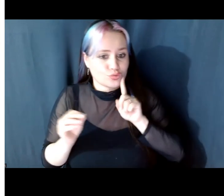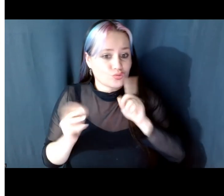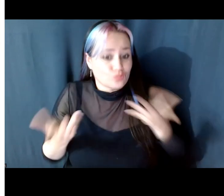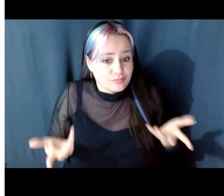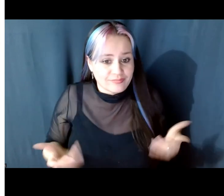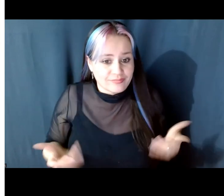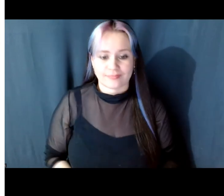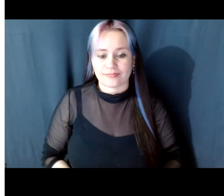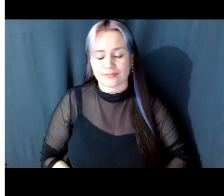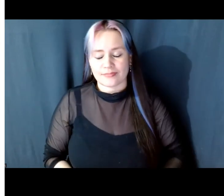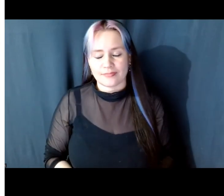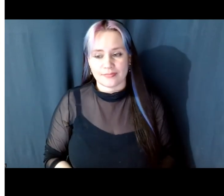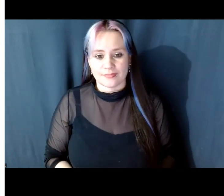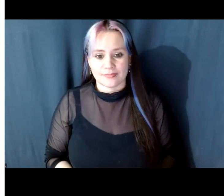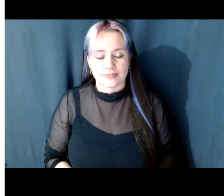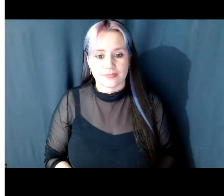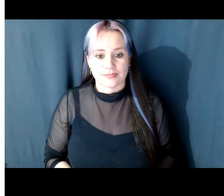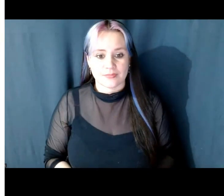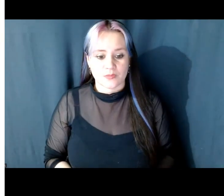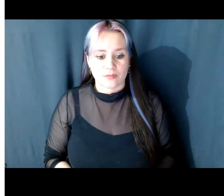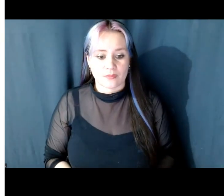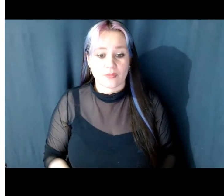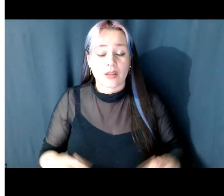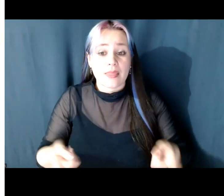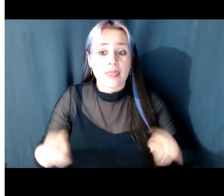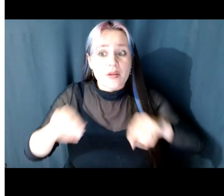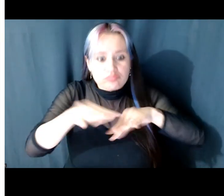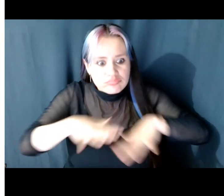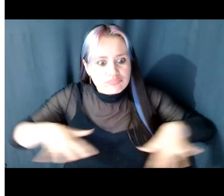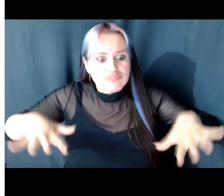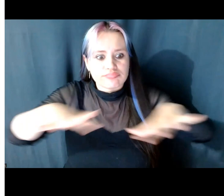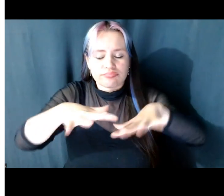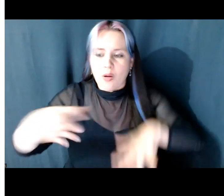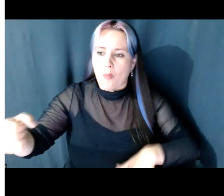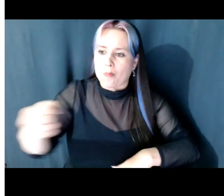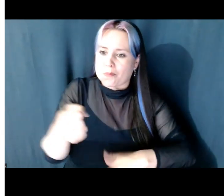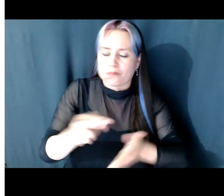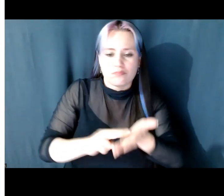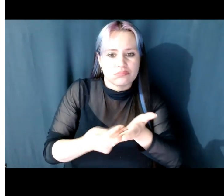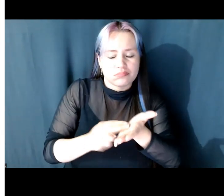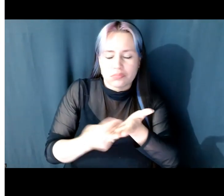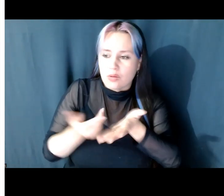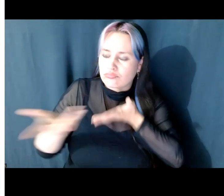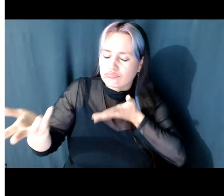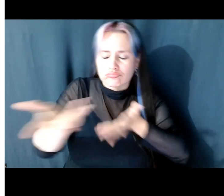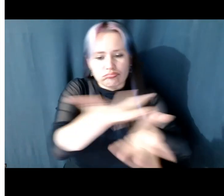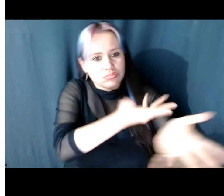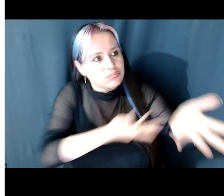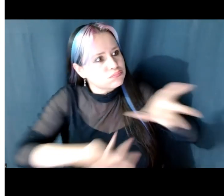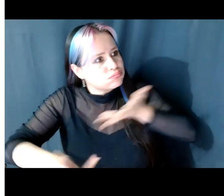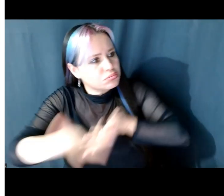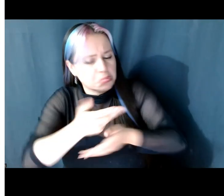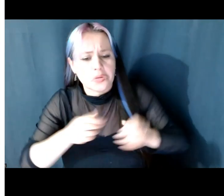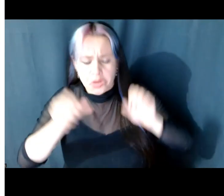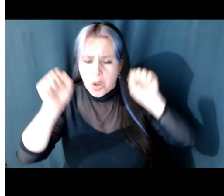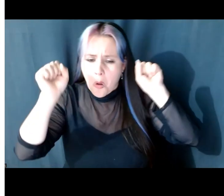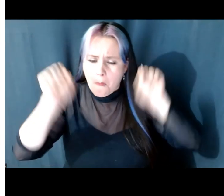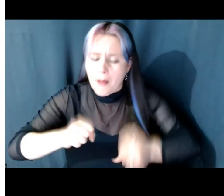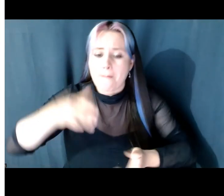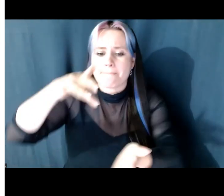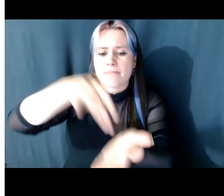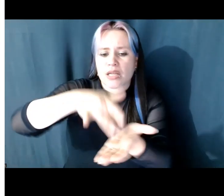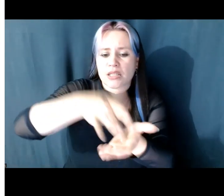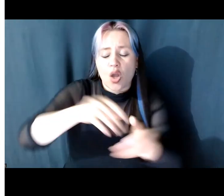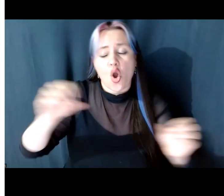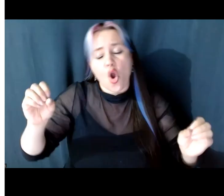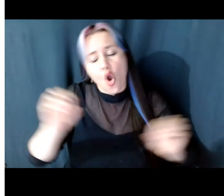las personas sordas no son iguales en su experiencia comunicativa una gran parte de la población usa la lengua de señas para comunicarse otros